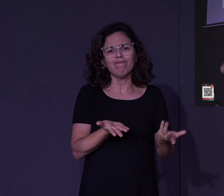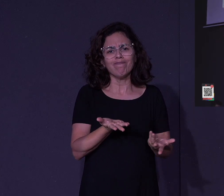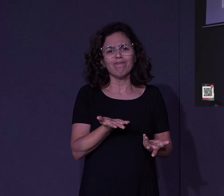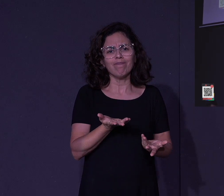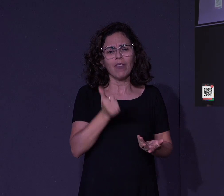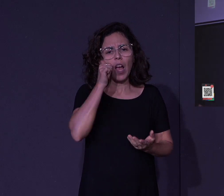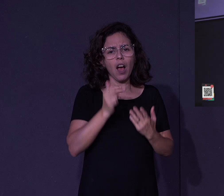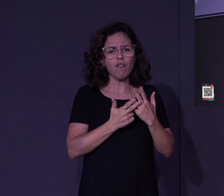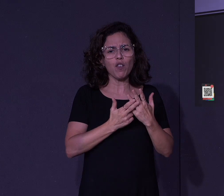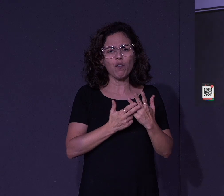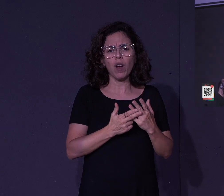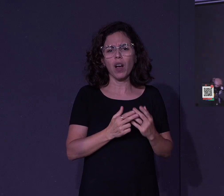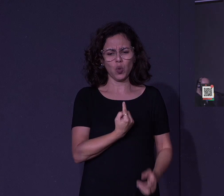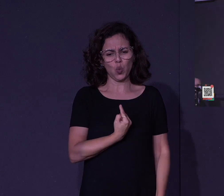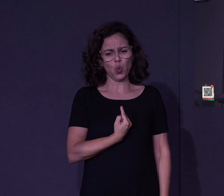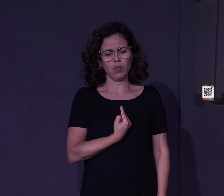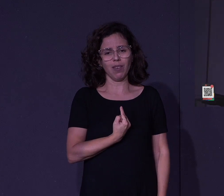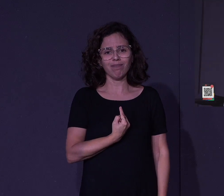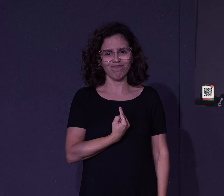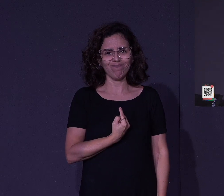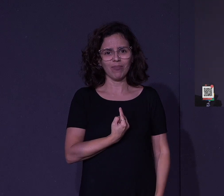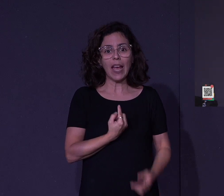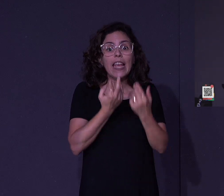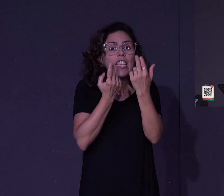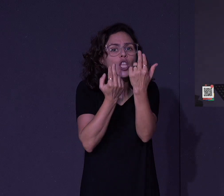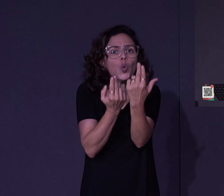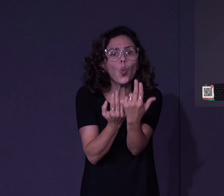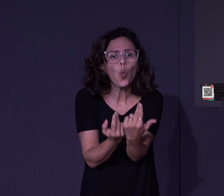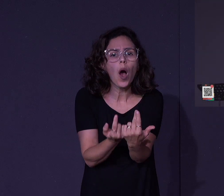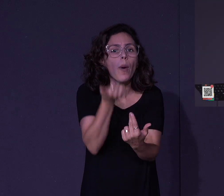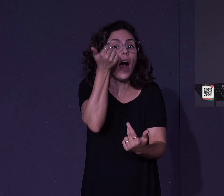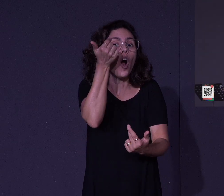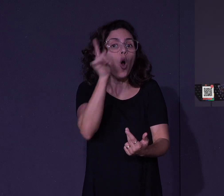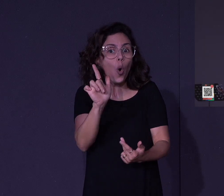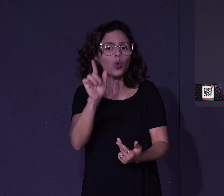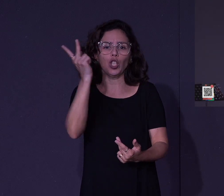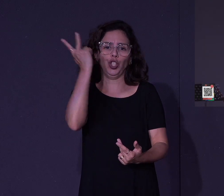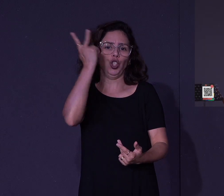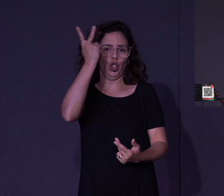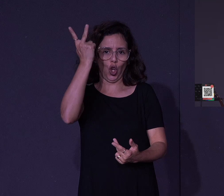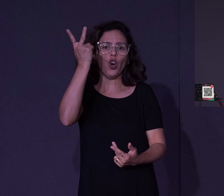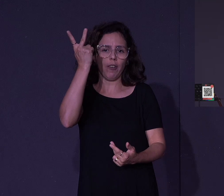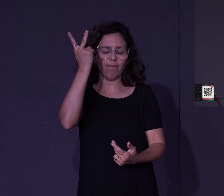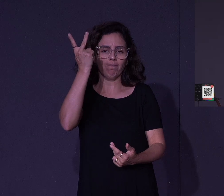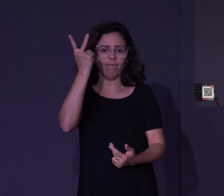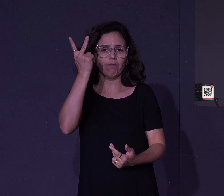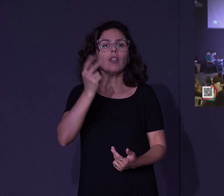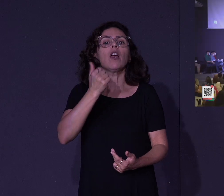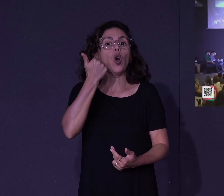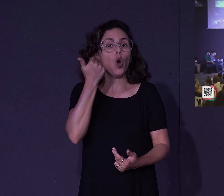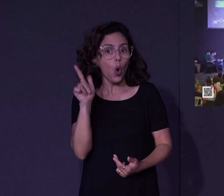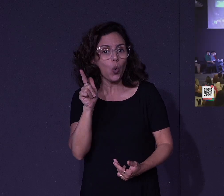acesso. Essa mulher estava desprovida de tudo.